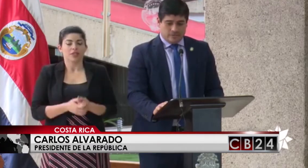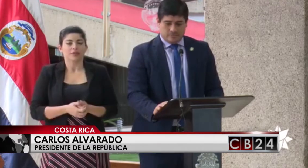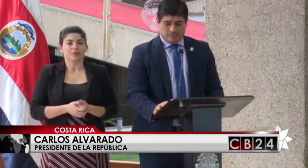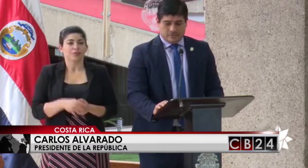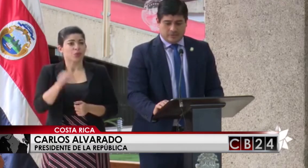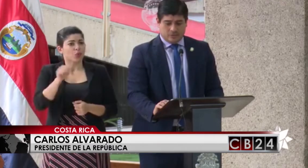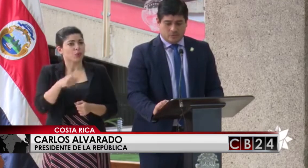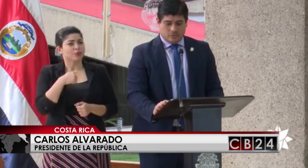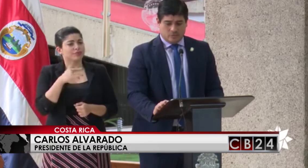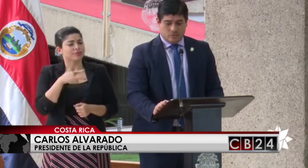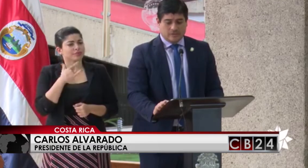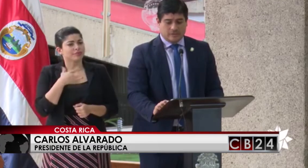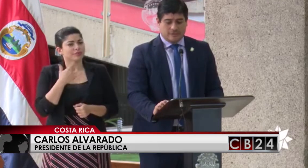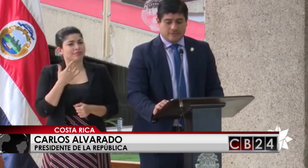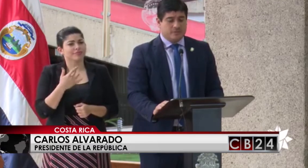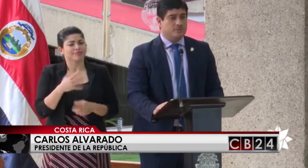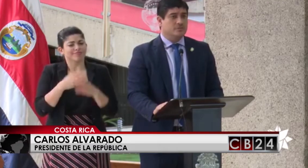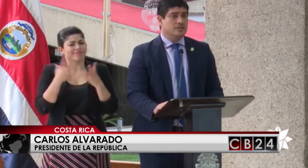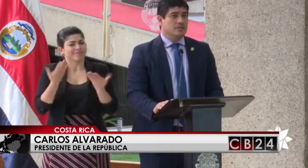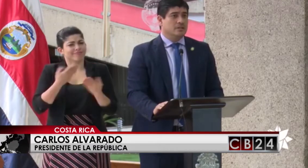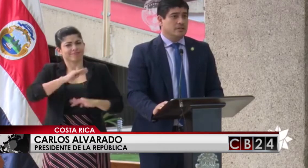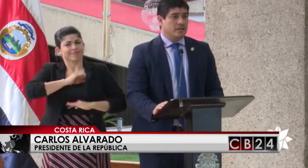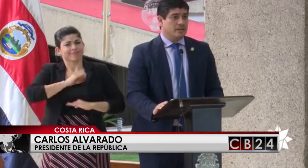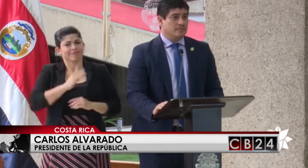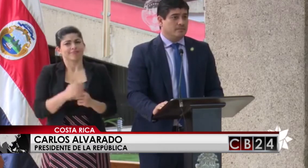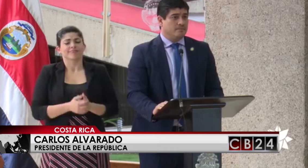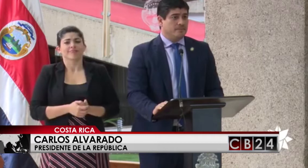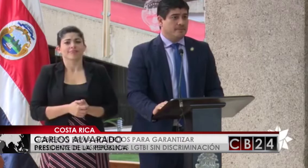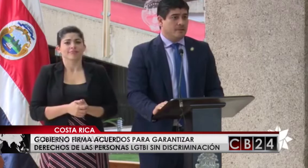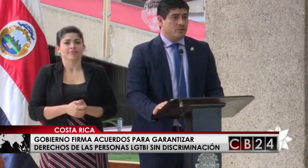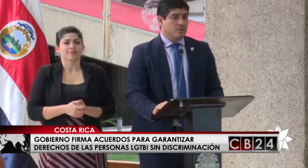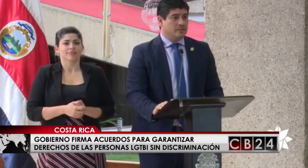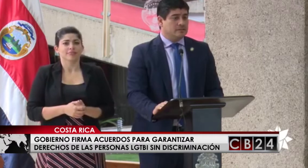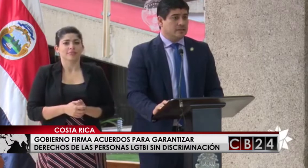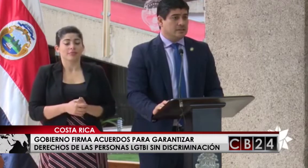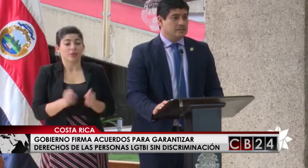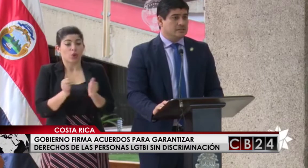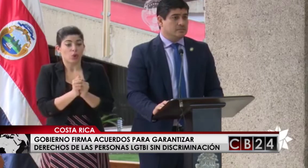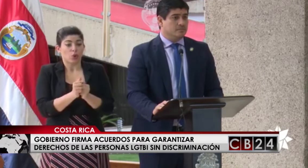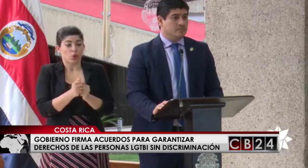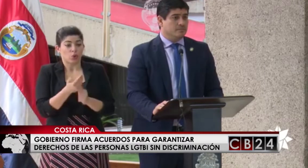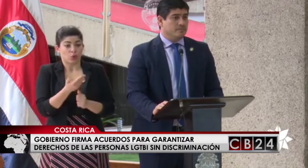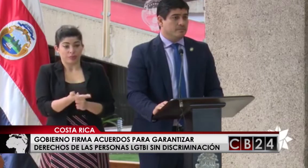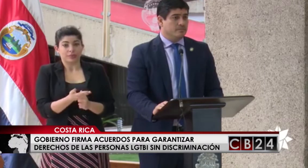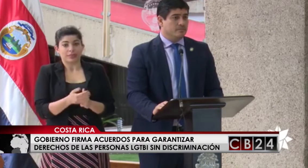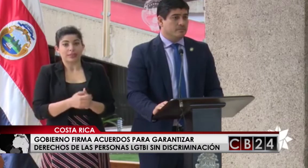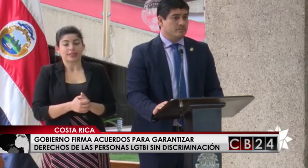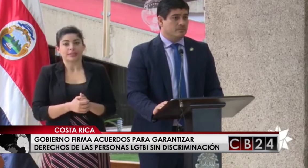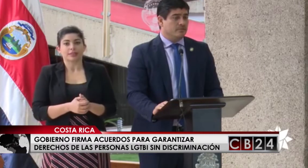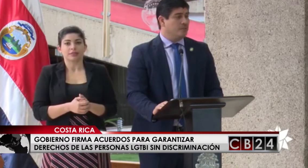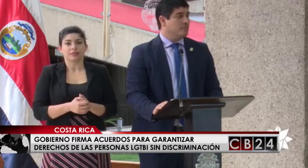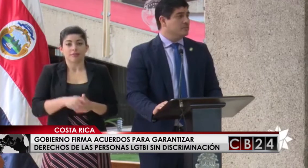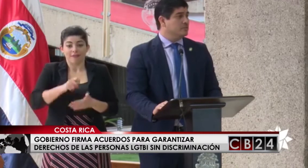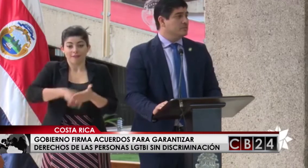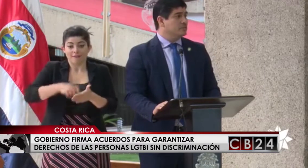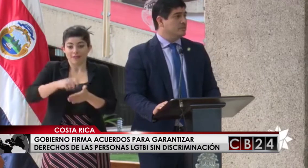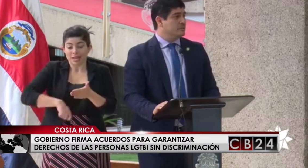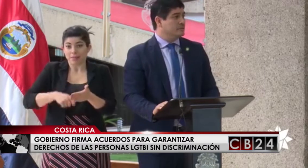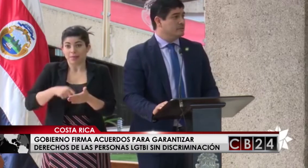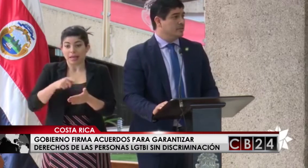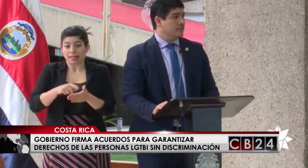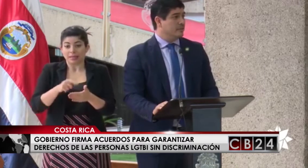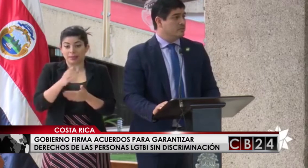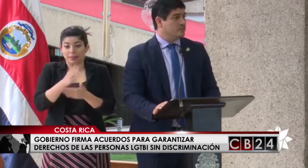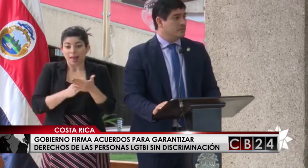me siento muy satisfecho con estas firmas y con estas